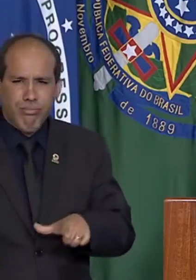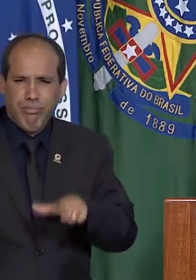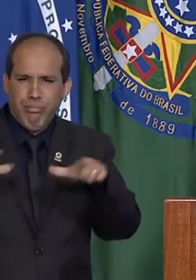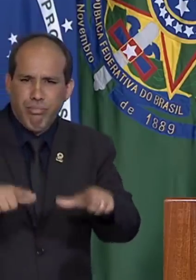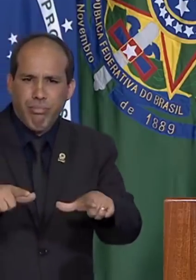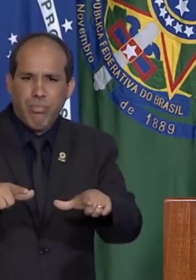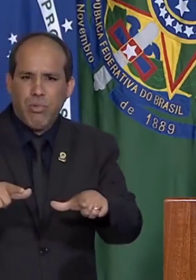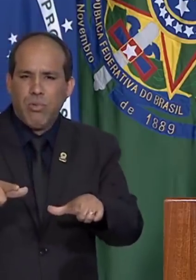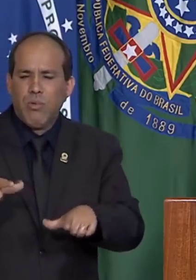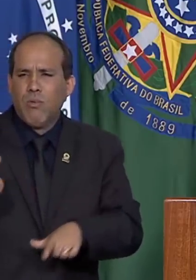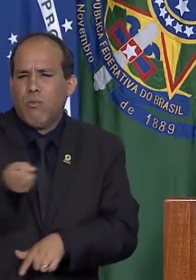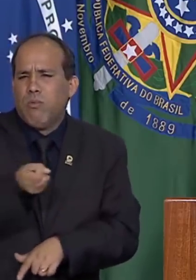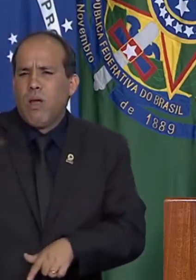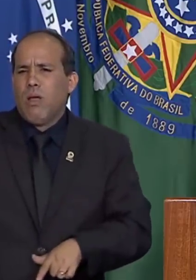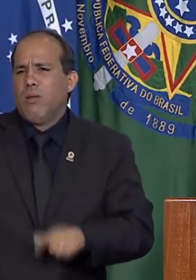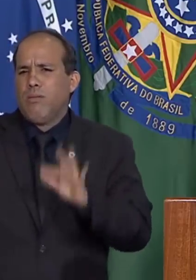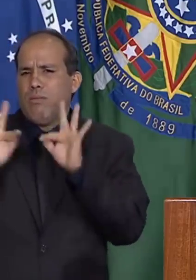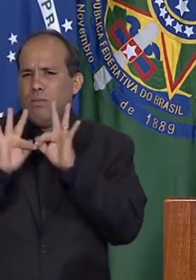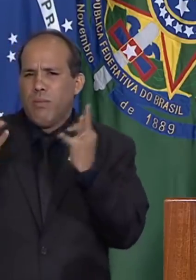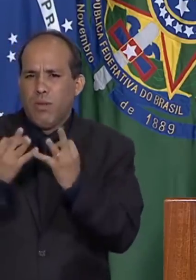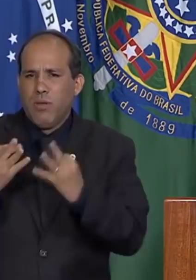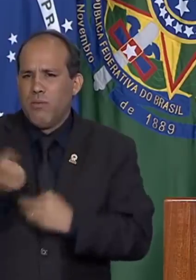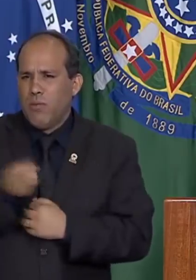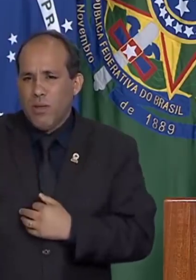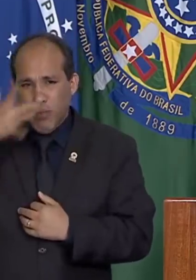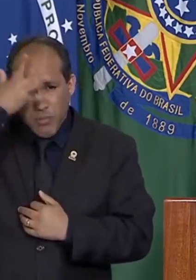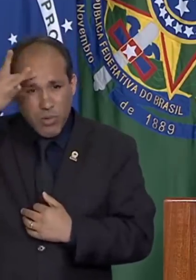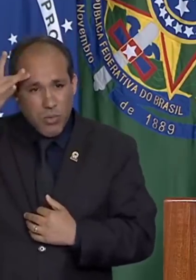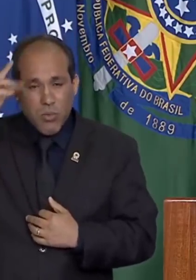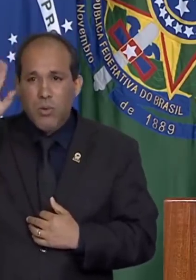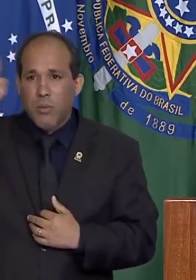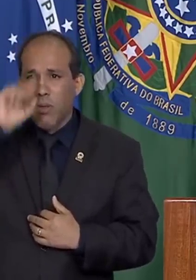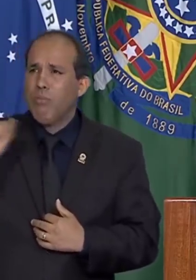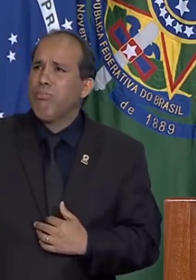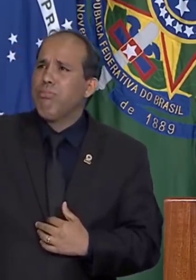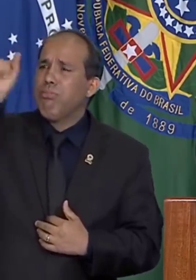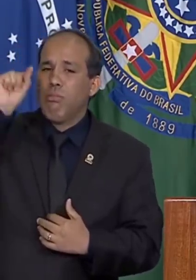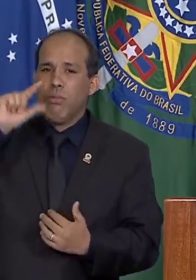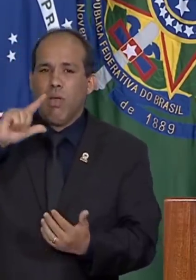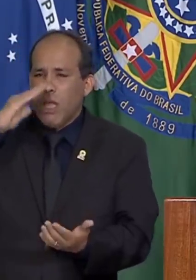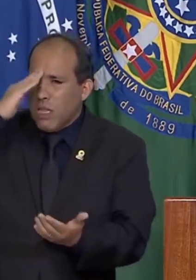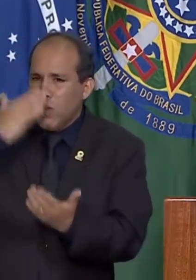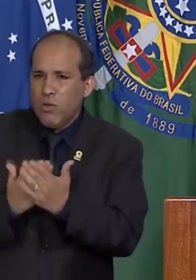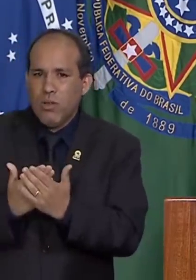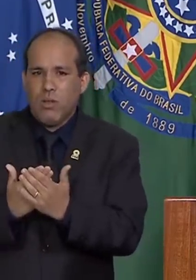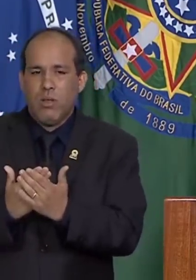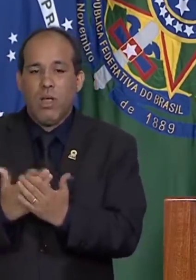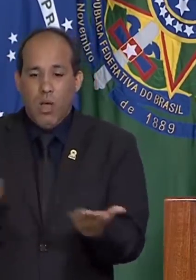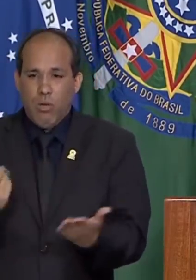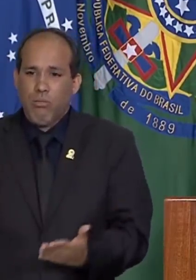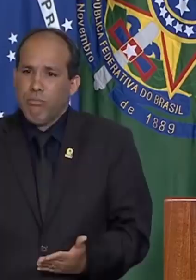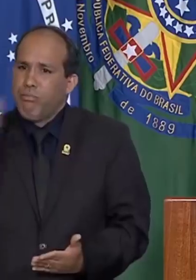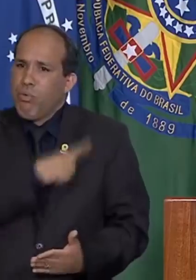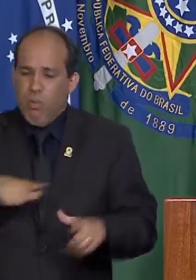milhares de pessoas que por esse Brasil afora acreditaram naquilo e agora